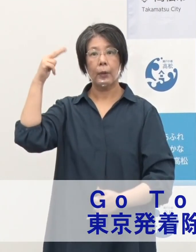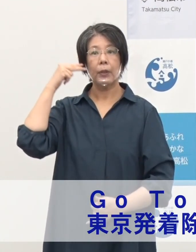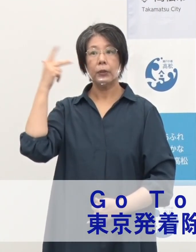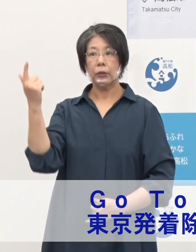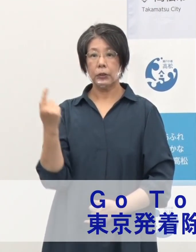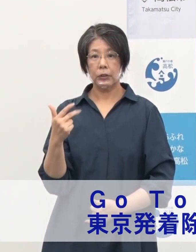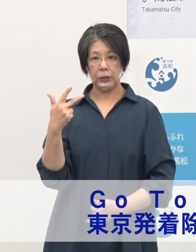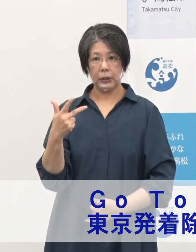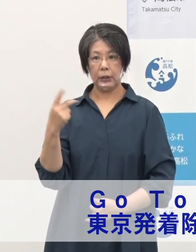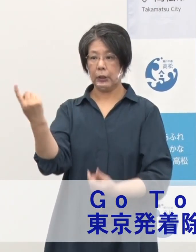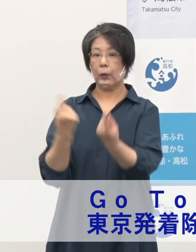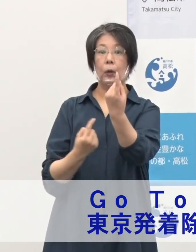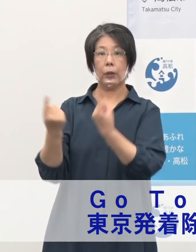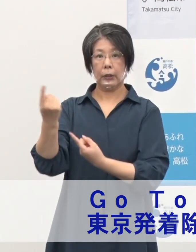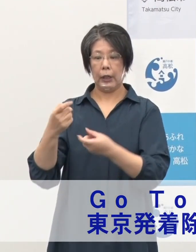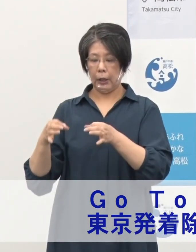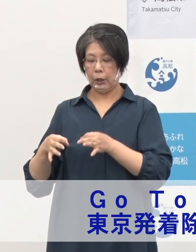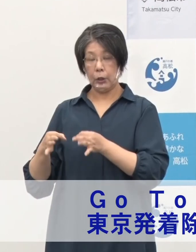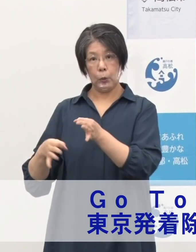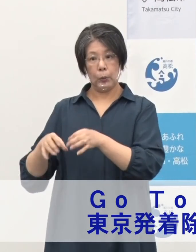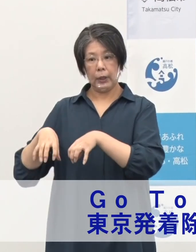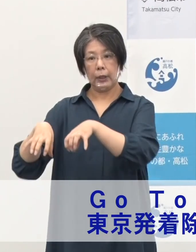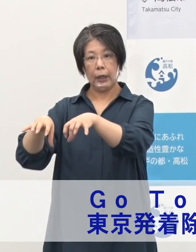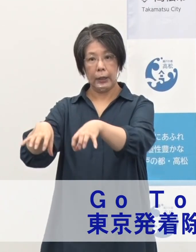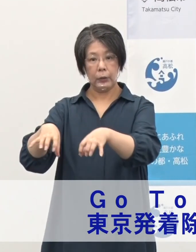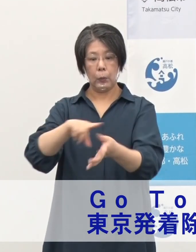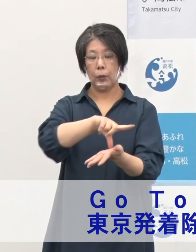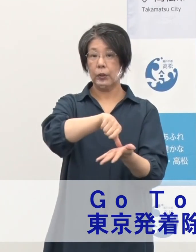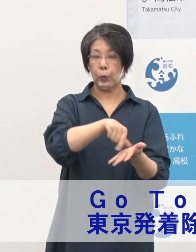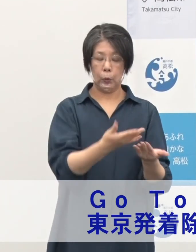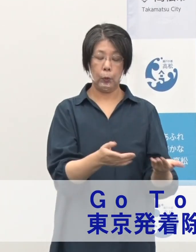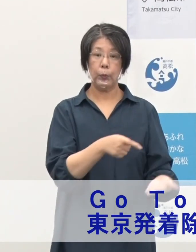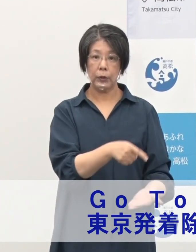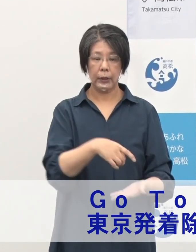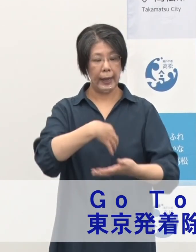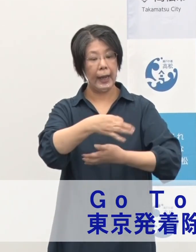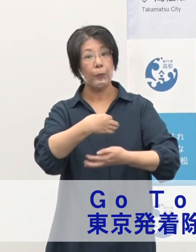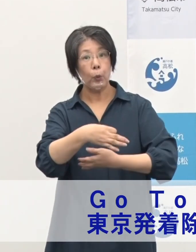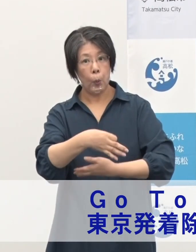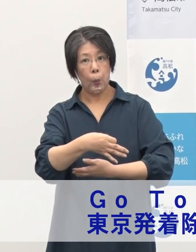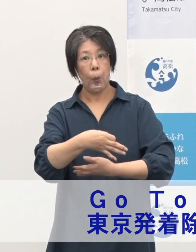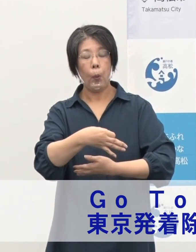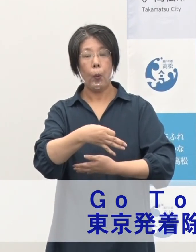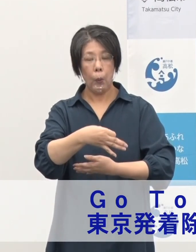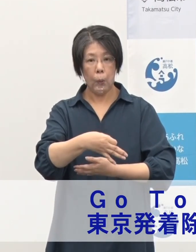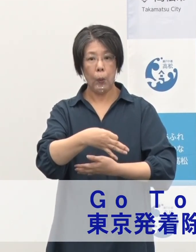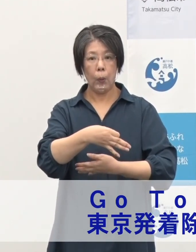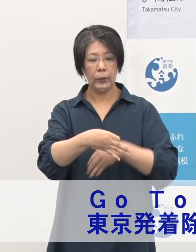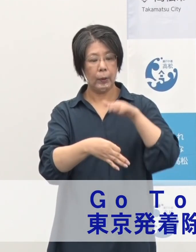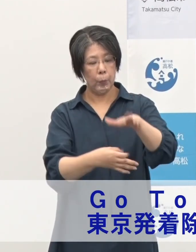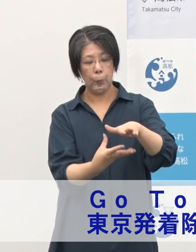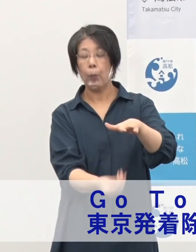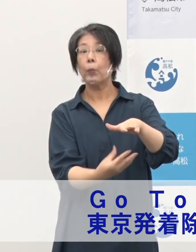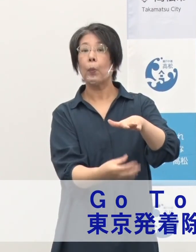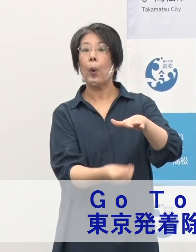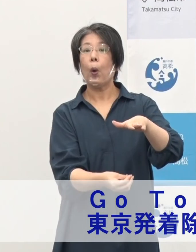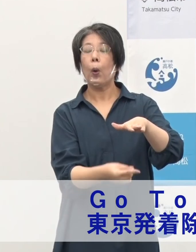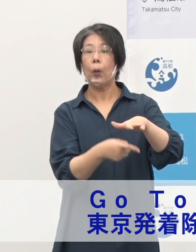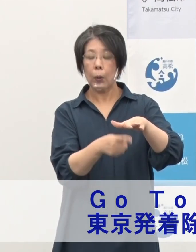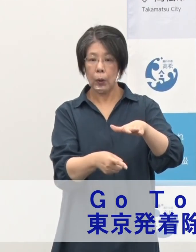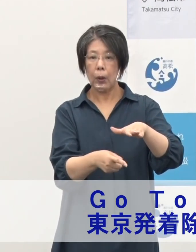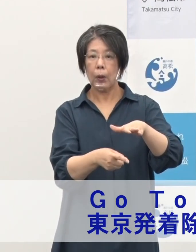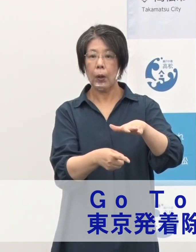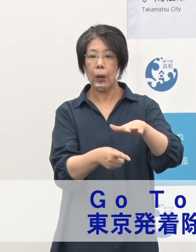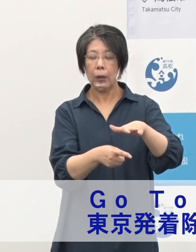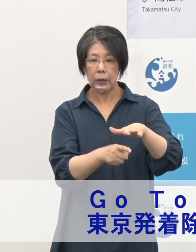いただいて昇天ないとか地元店舗等で買い物を通していただきまして方針本誌の経済の振興に